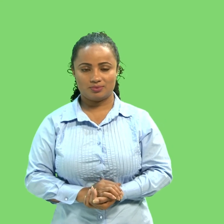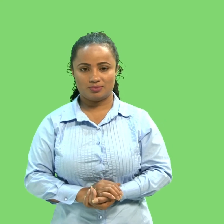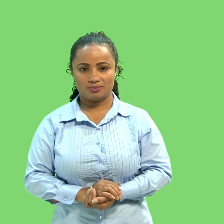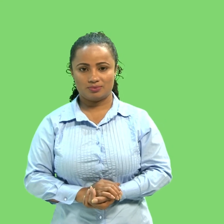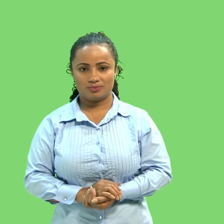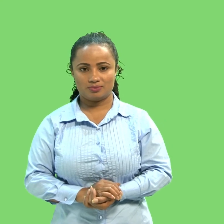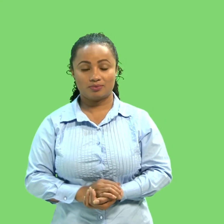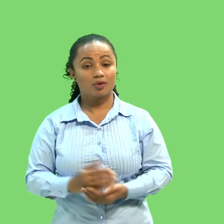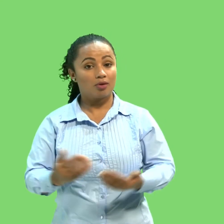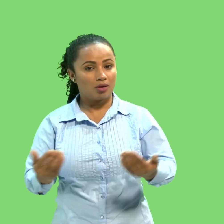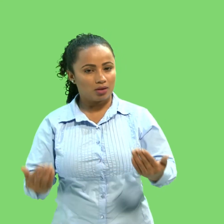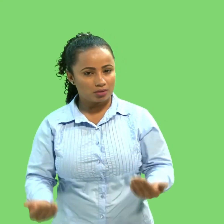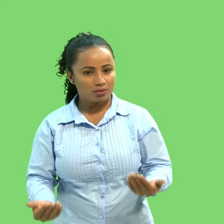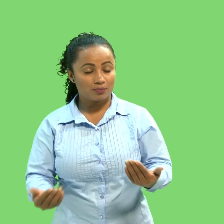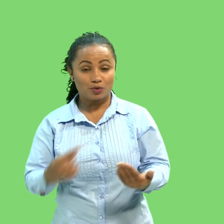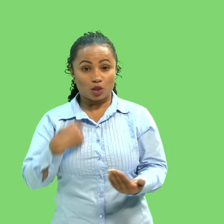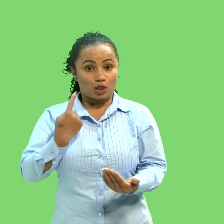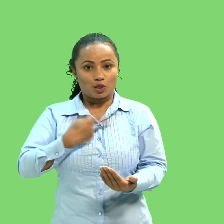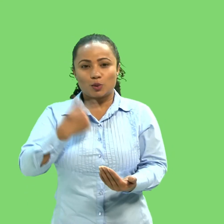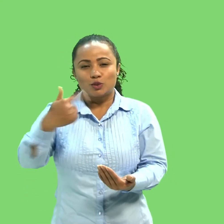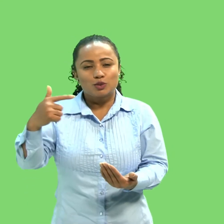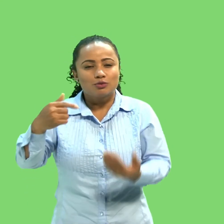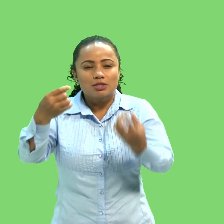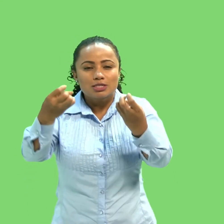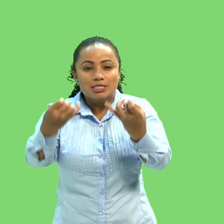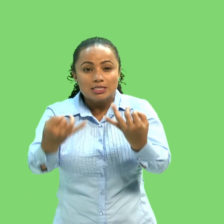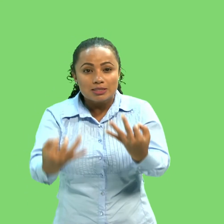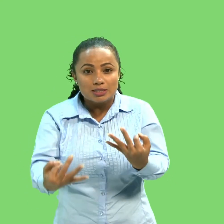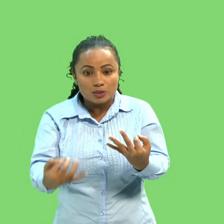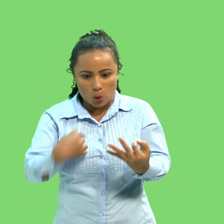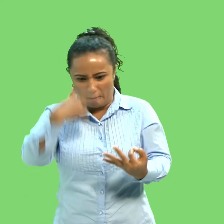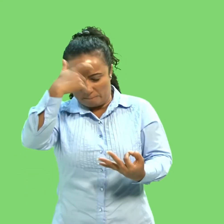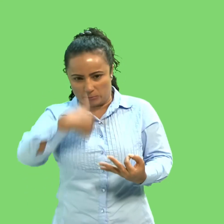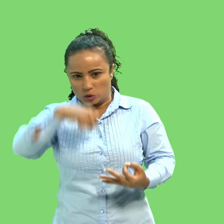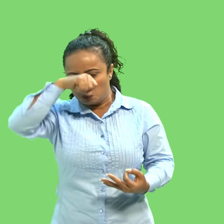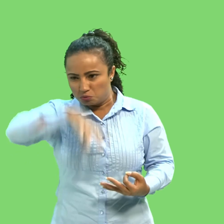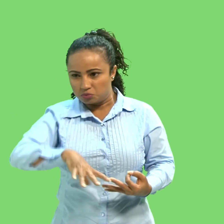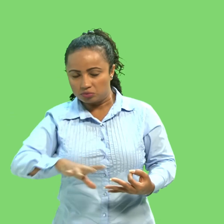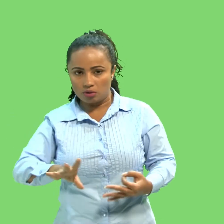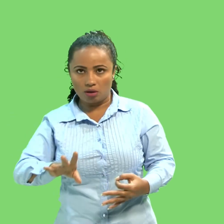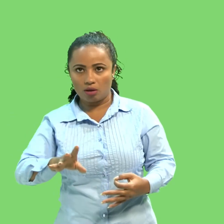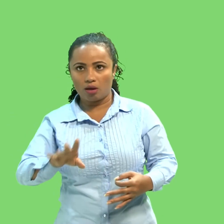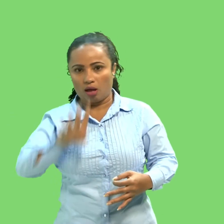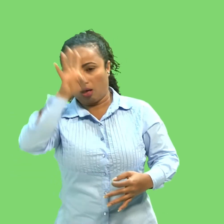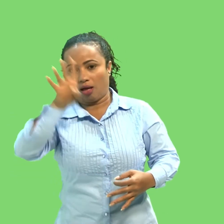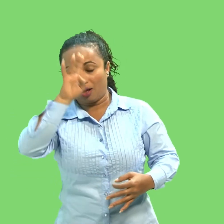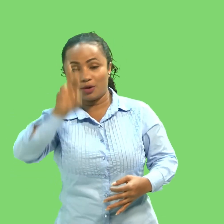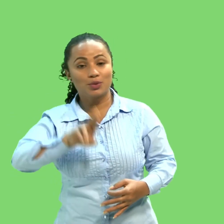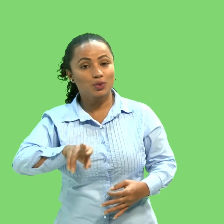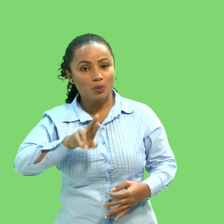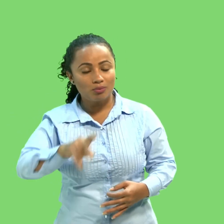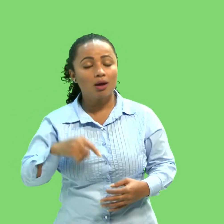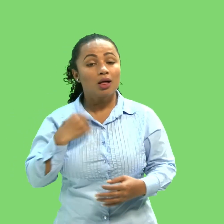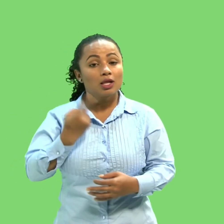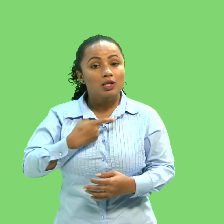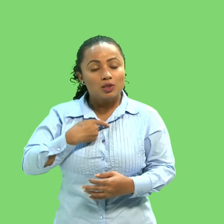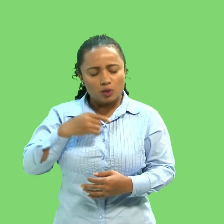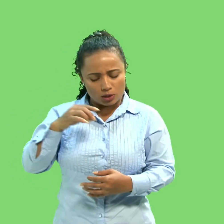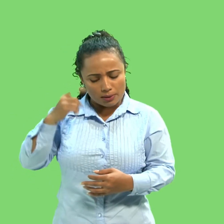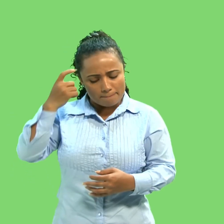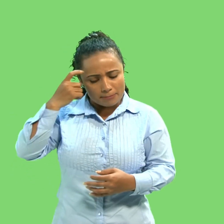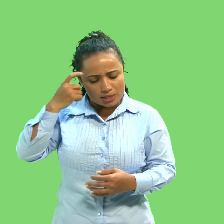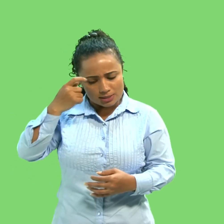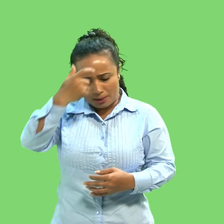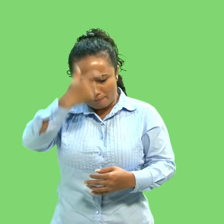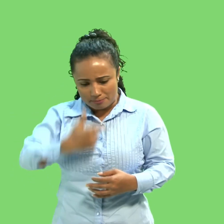Nesse caso, não estamos nos referindo a uma pessoa impulsiva. Compreender o sujeito como alguém que não controla o seu